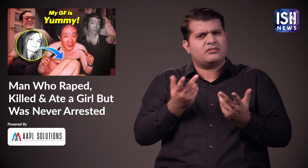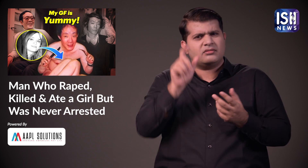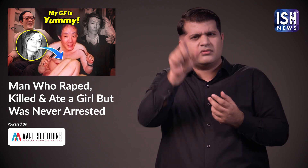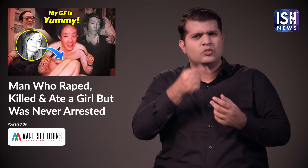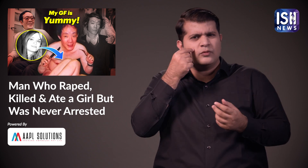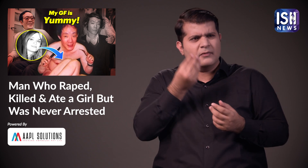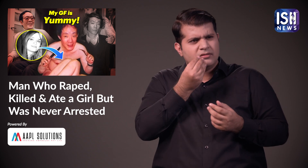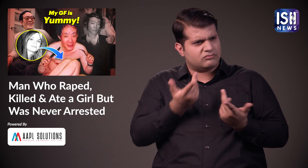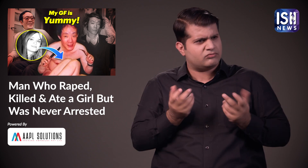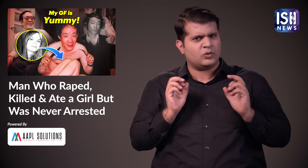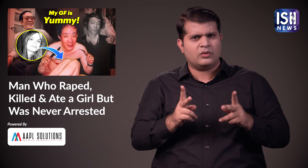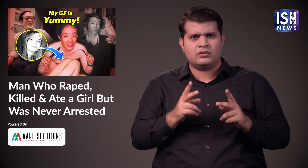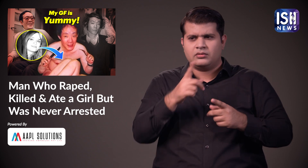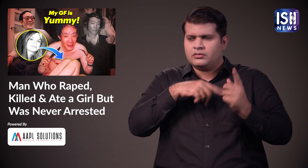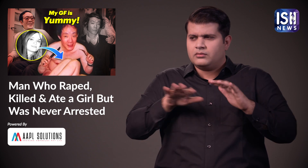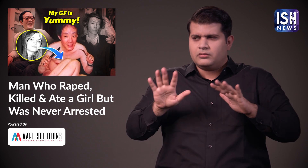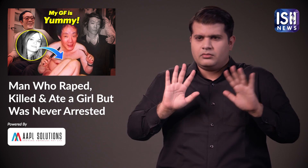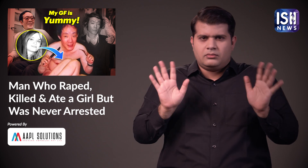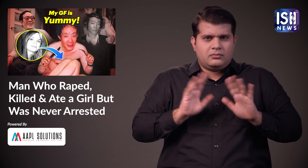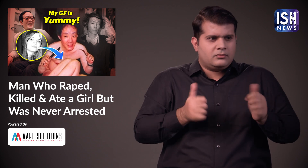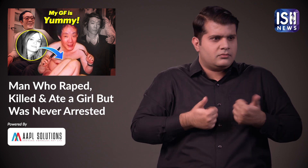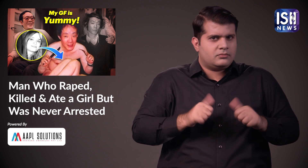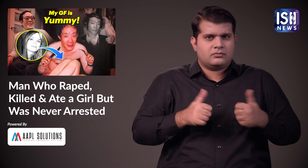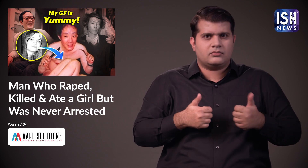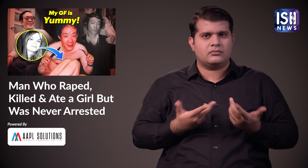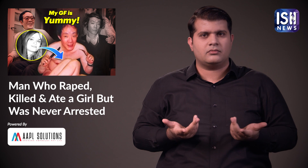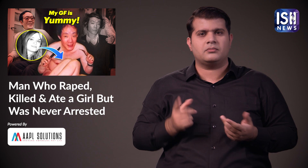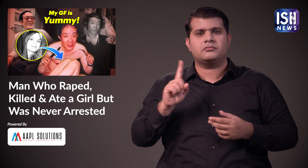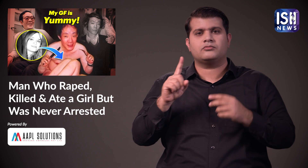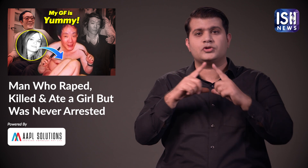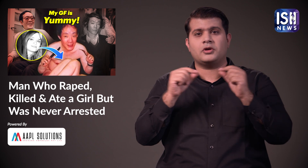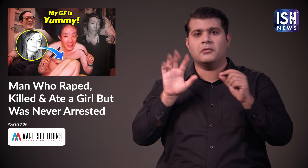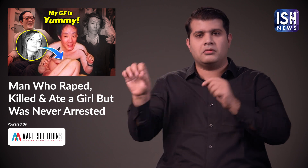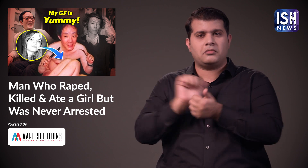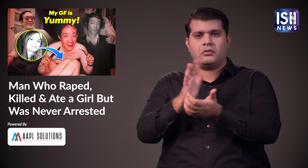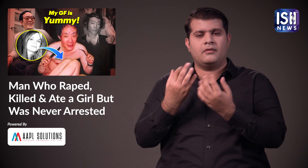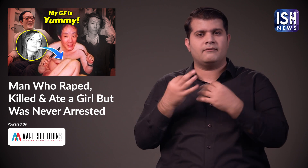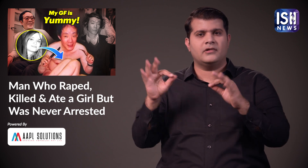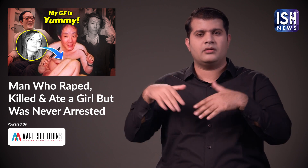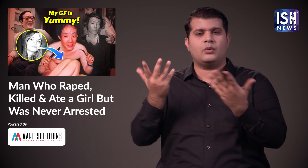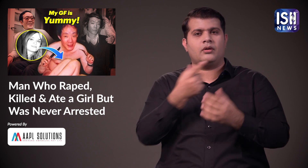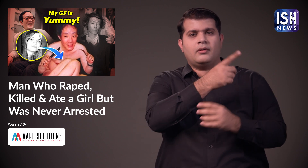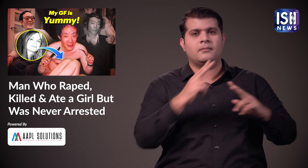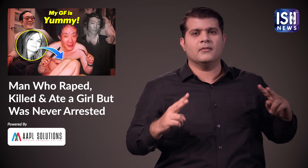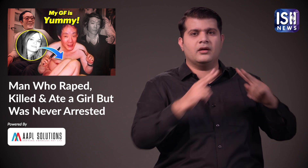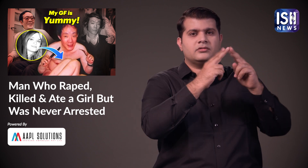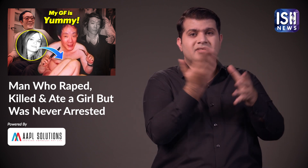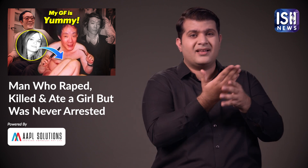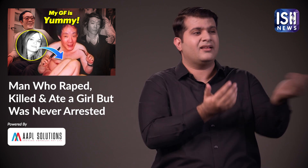था। ओह, बेहद घृणित। जापानी अधिकारियों को उन्हें आज़ाद छोड़ना पड़ा क्योंकि